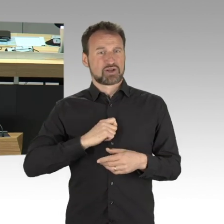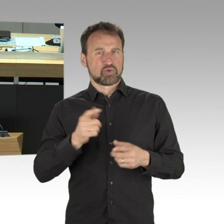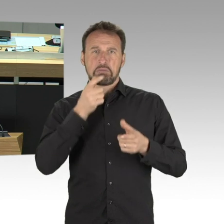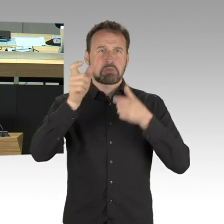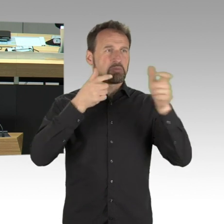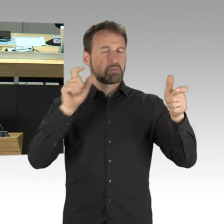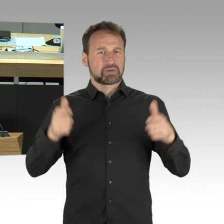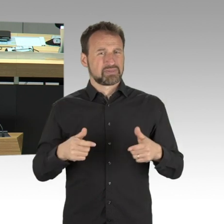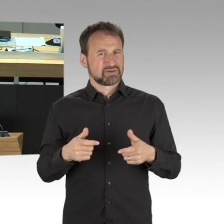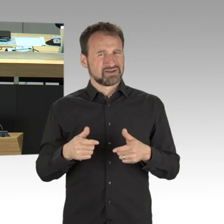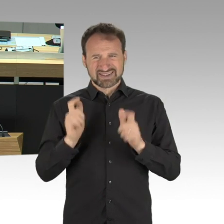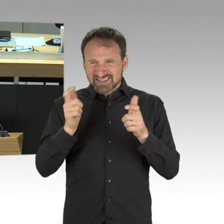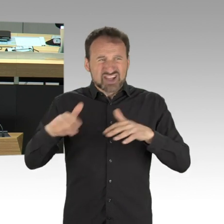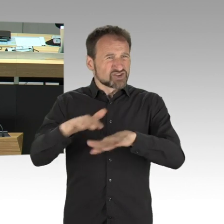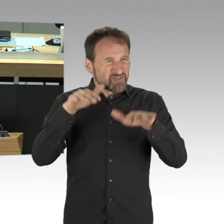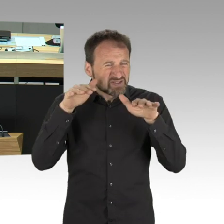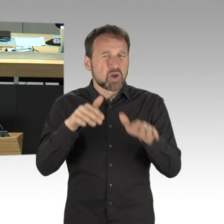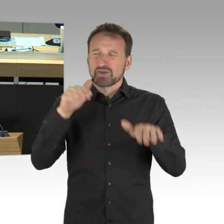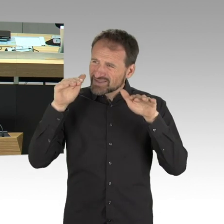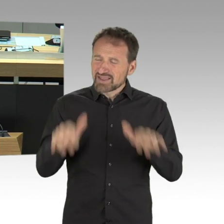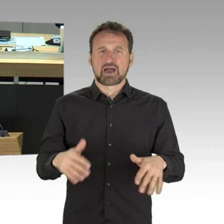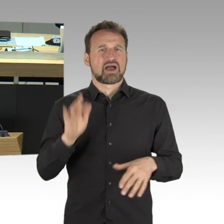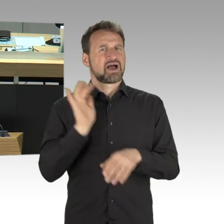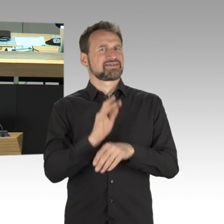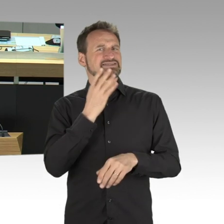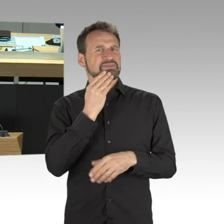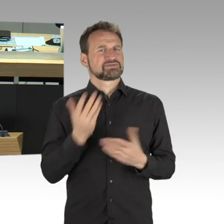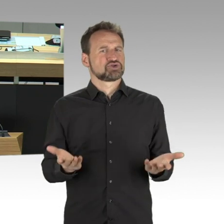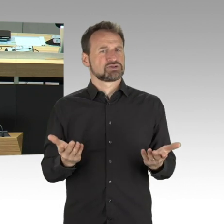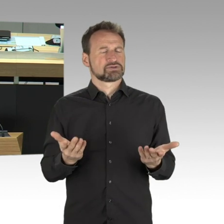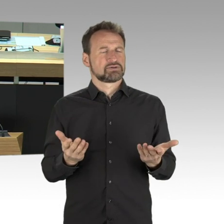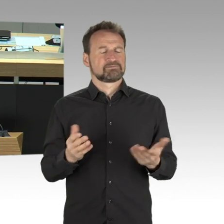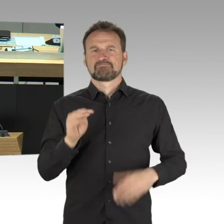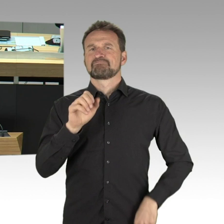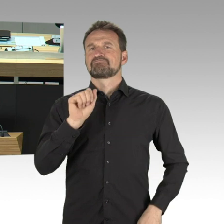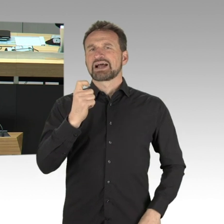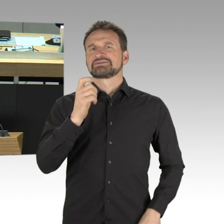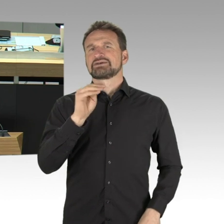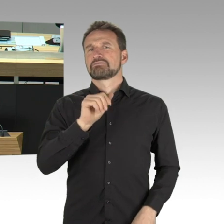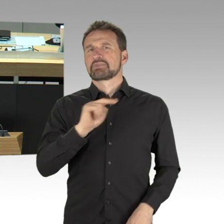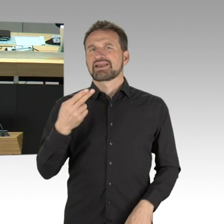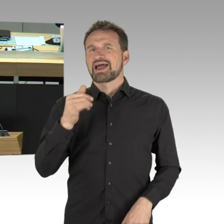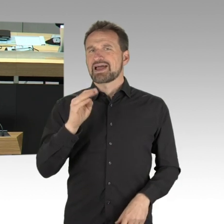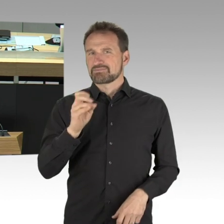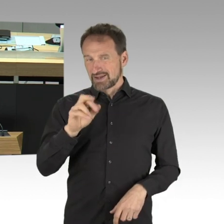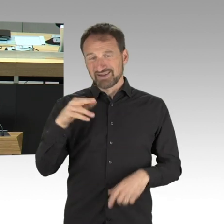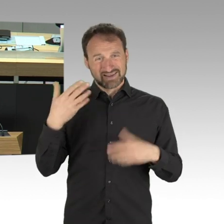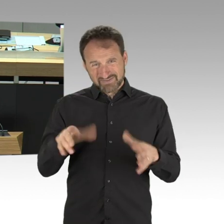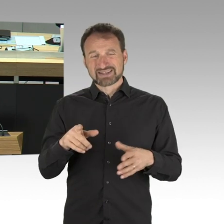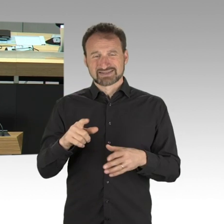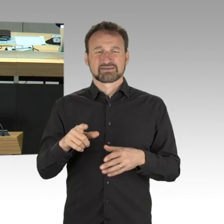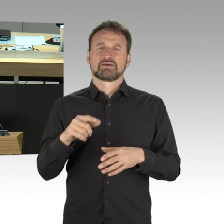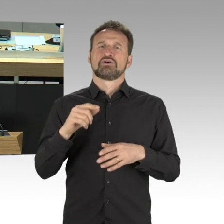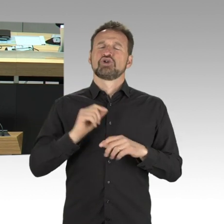Mannheimer zu sagen, der Auschwitz und 4 weitere Konzentrationslager überlebte, viele Jahre der Lagergemeinschaft Dachau